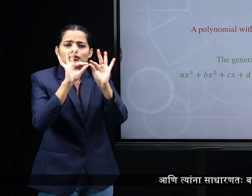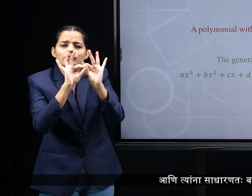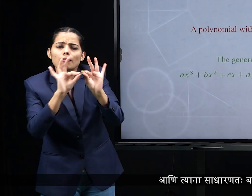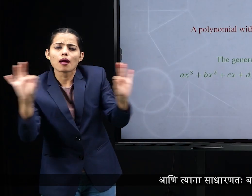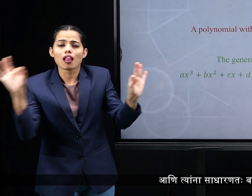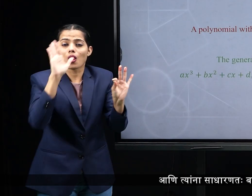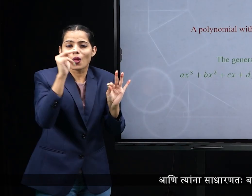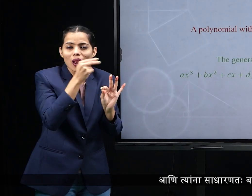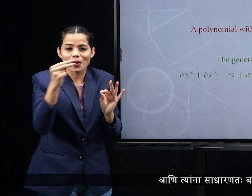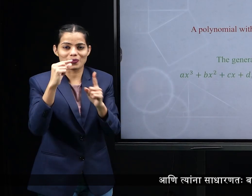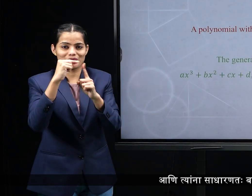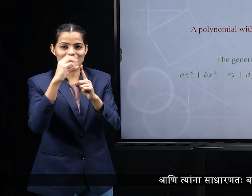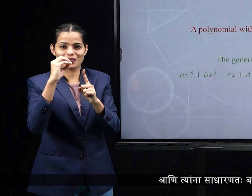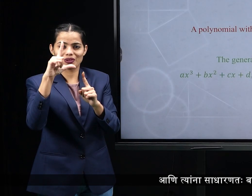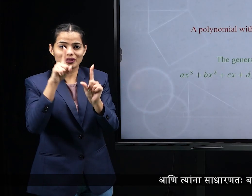साधारणतः बहुपदी म्हणतात.